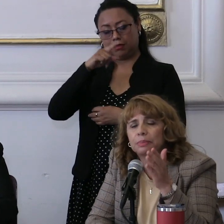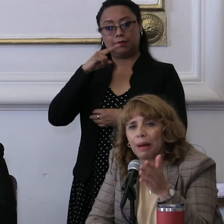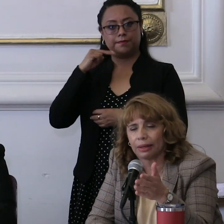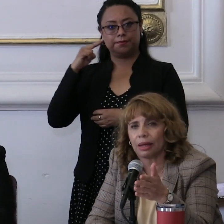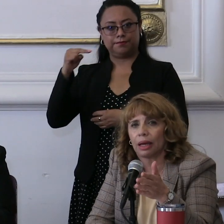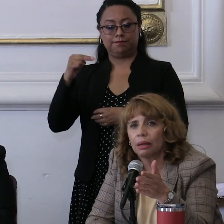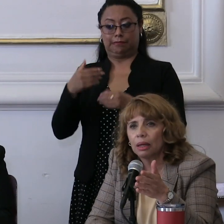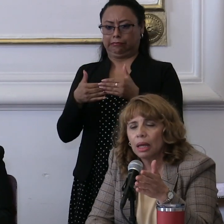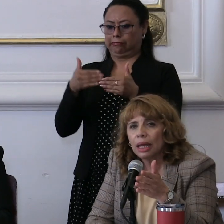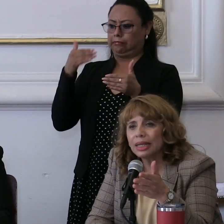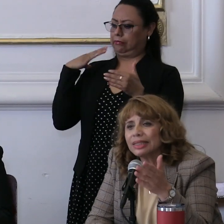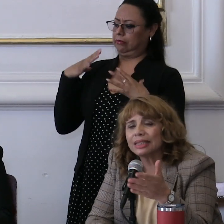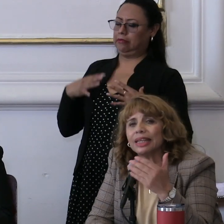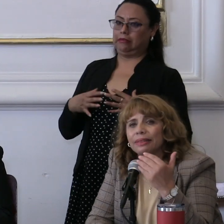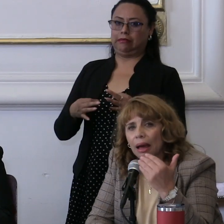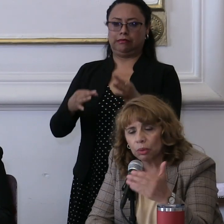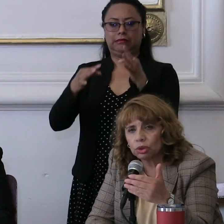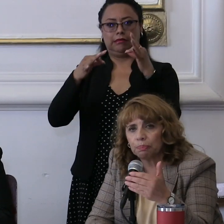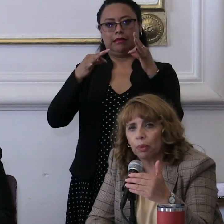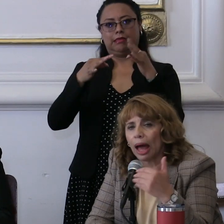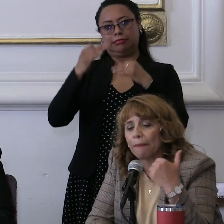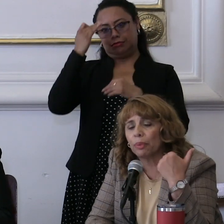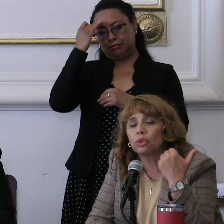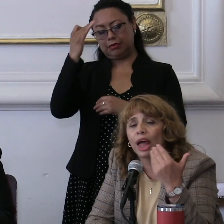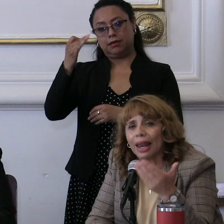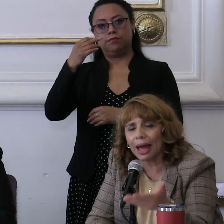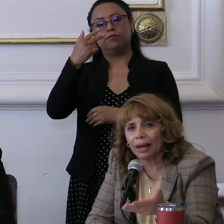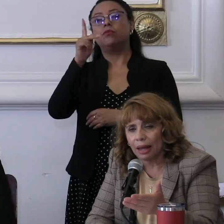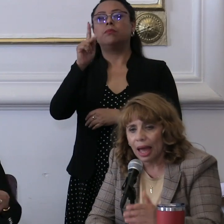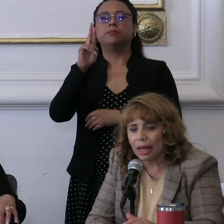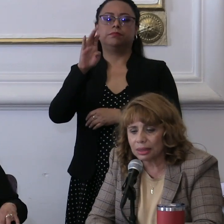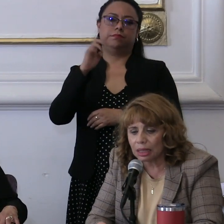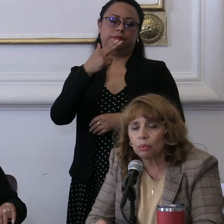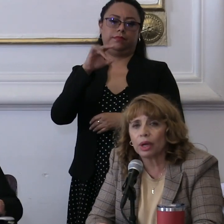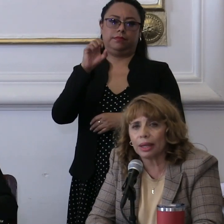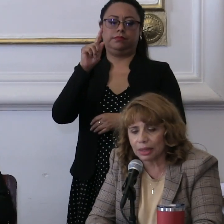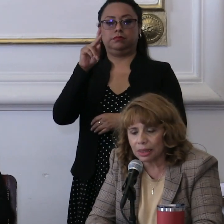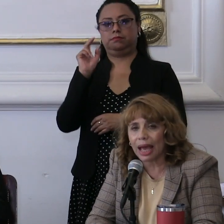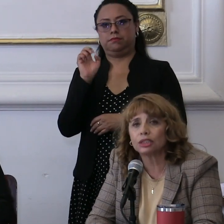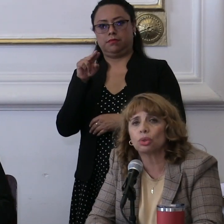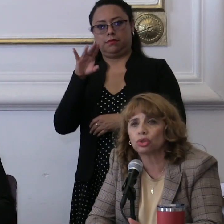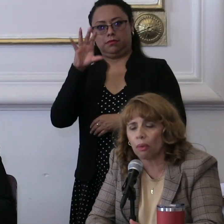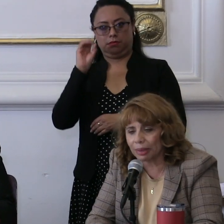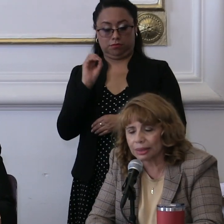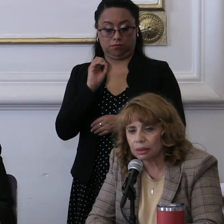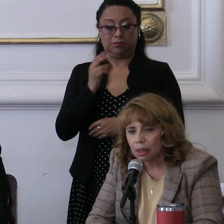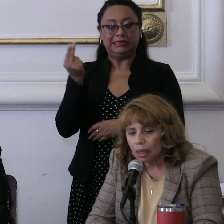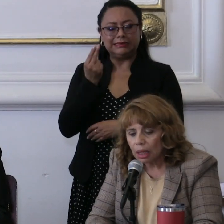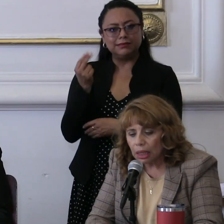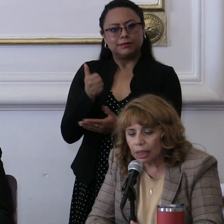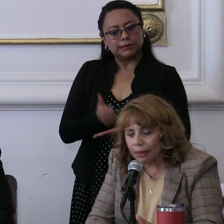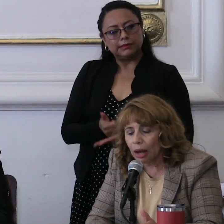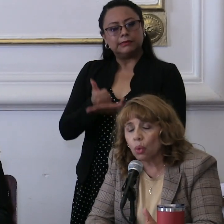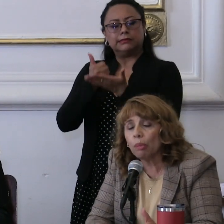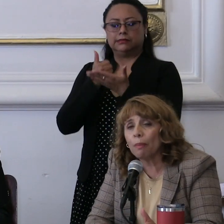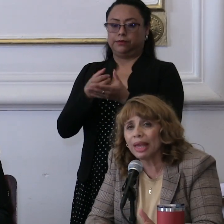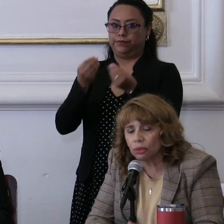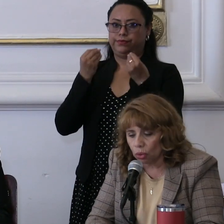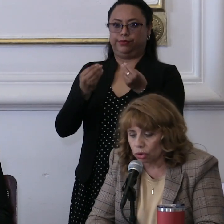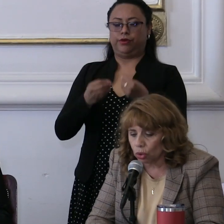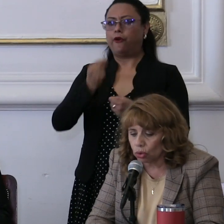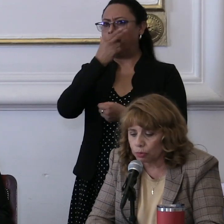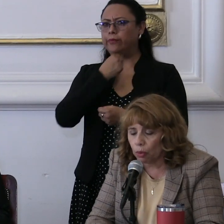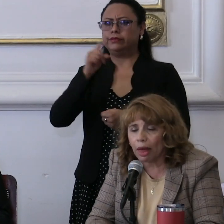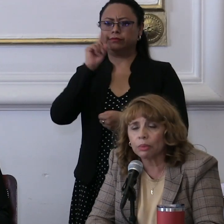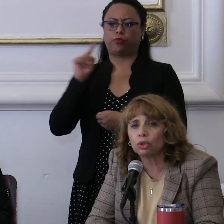época prehispánica. Necesitamos apuntalar a estas mujeres, a estos hombres, y que en algún